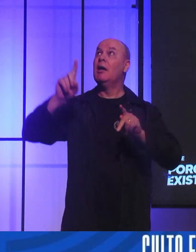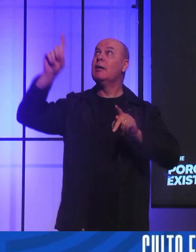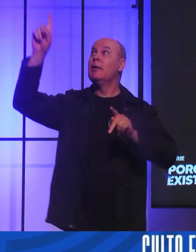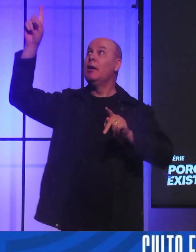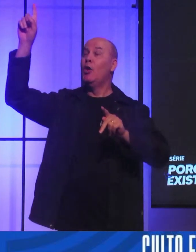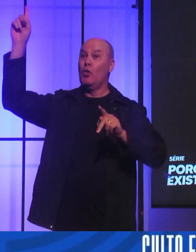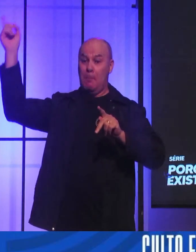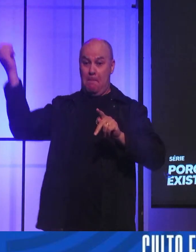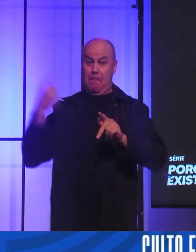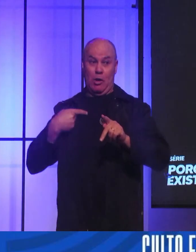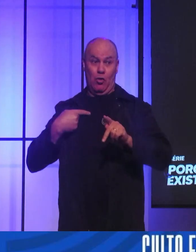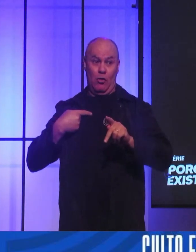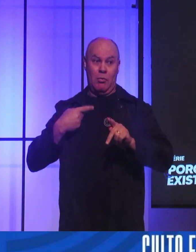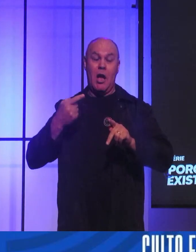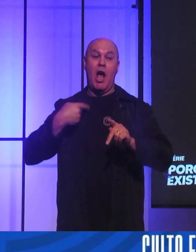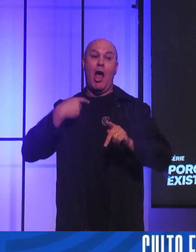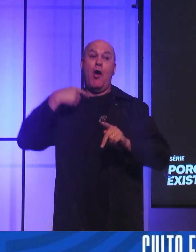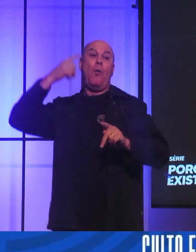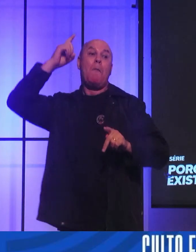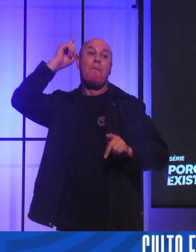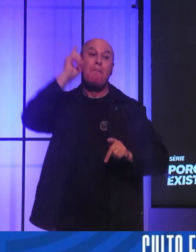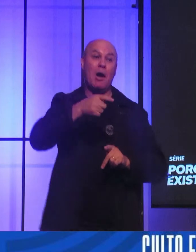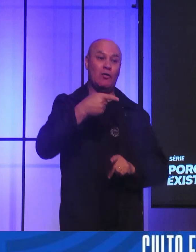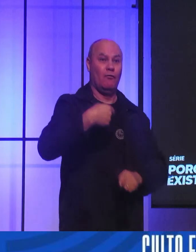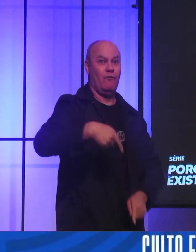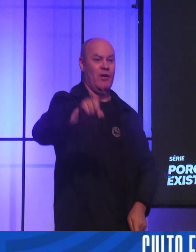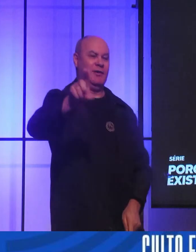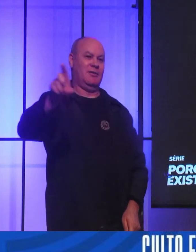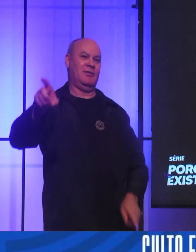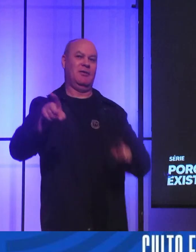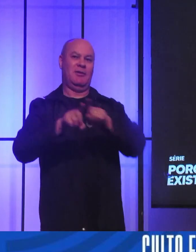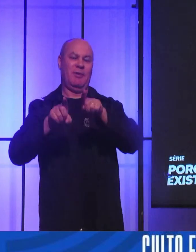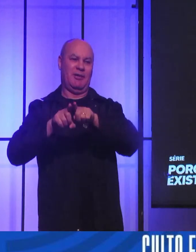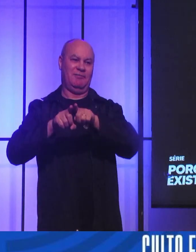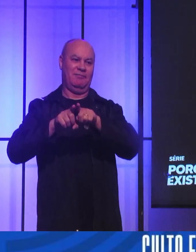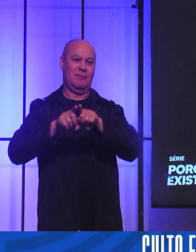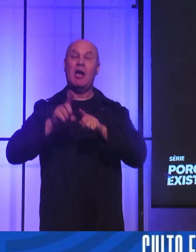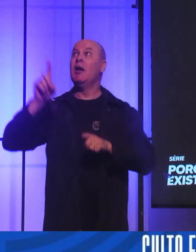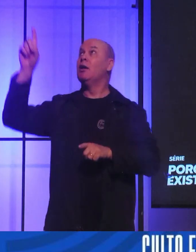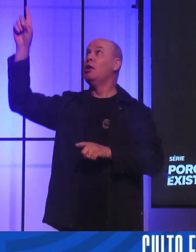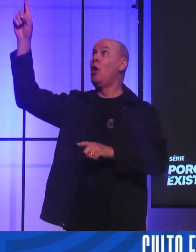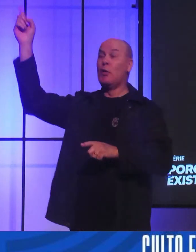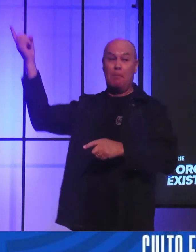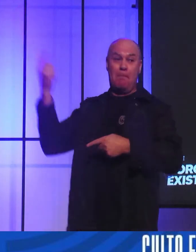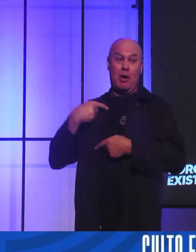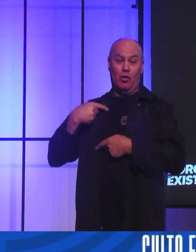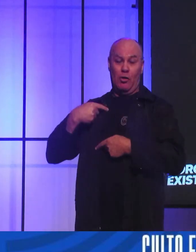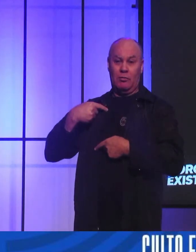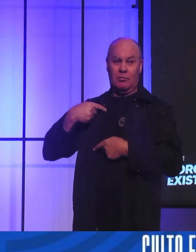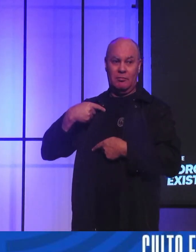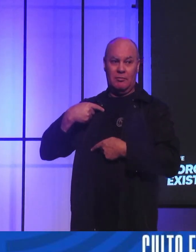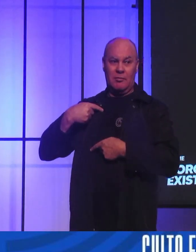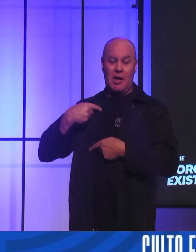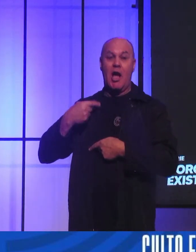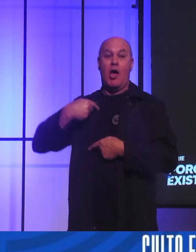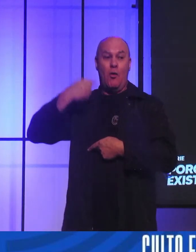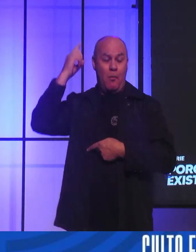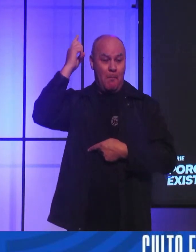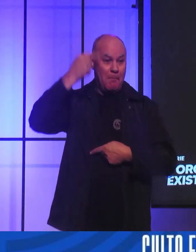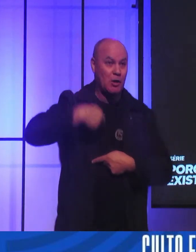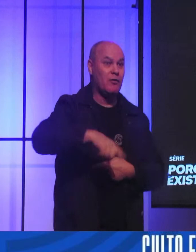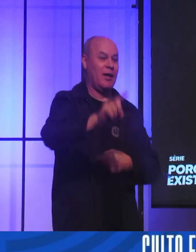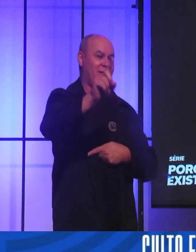envio. Assim como o Pai me enviou, eu os envio. Eu gosto desse mesmo texto registrado em